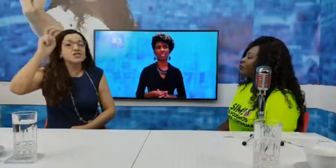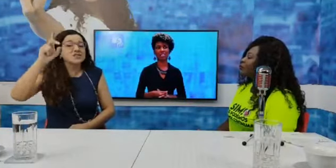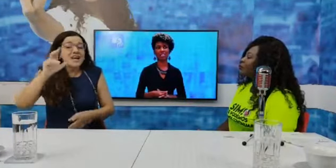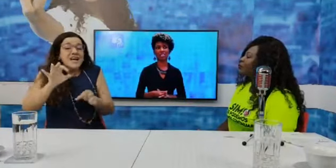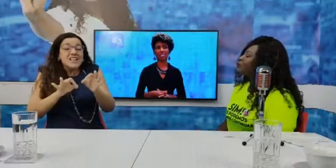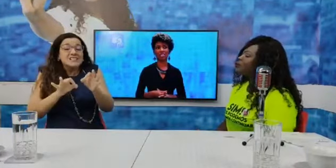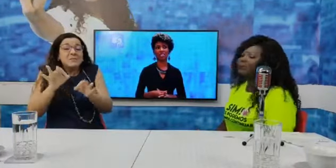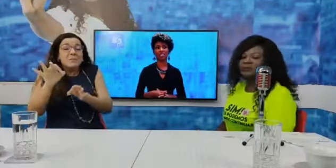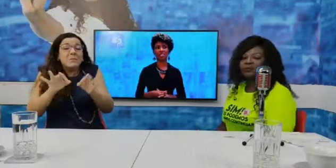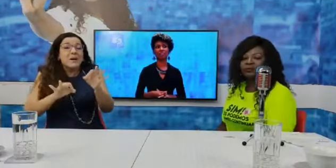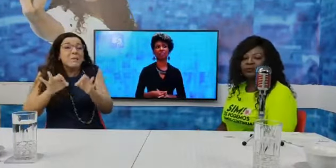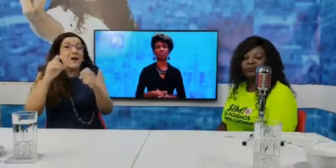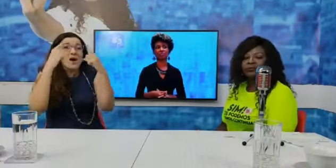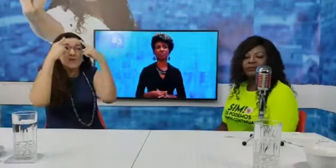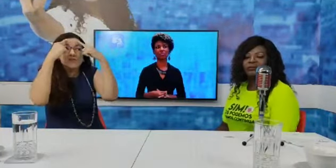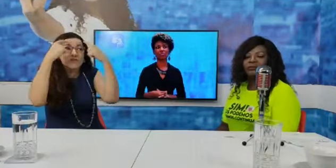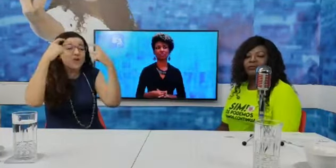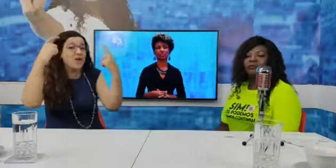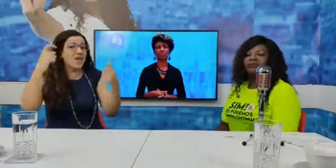gente.